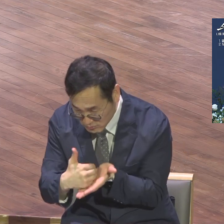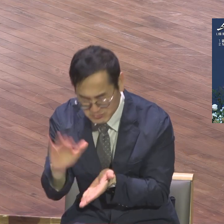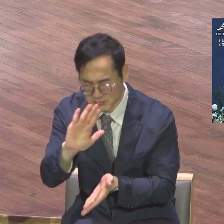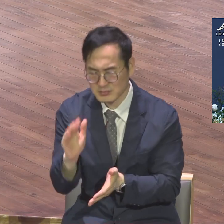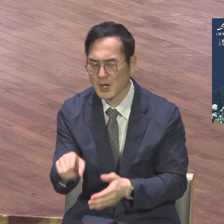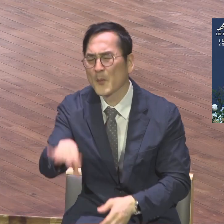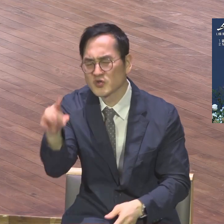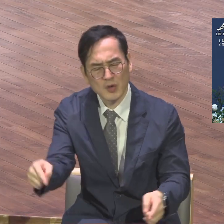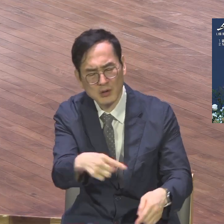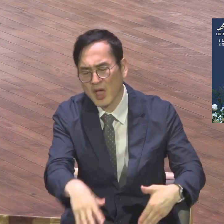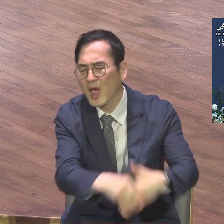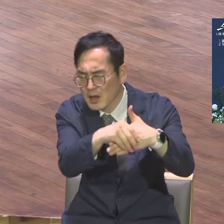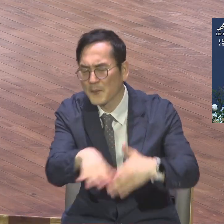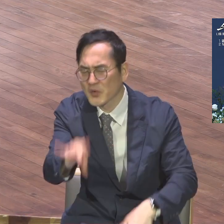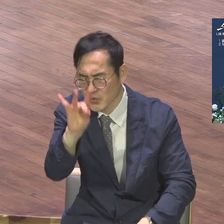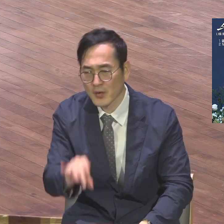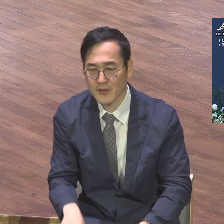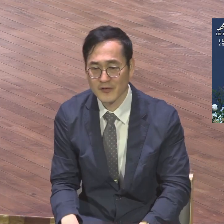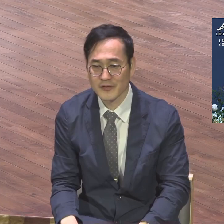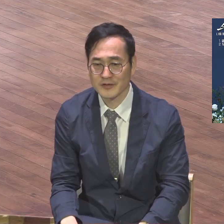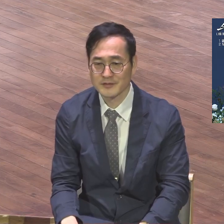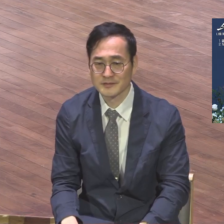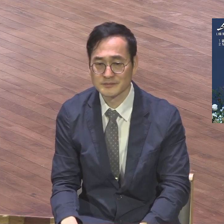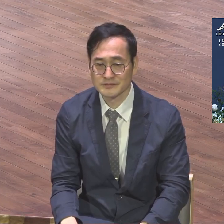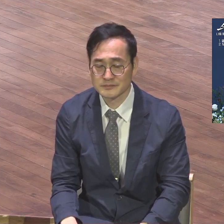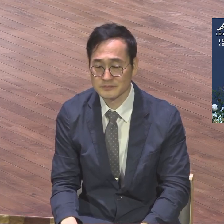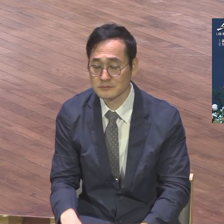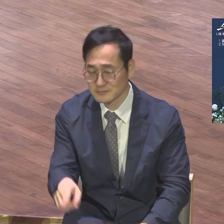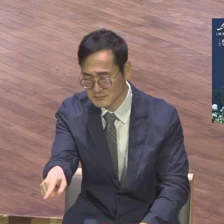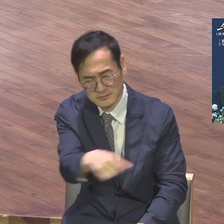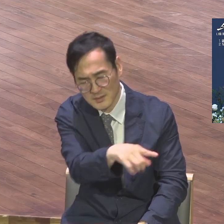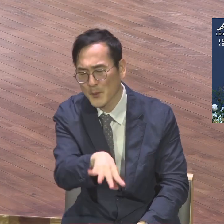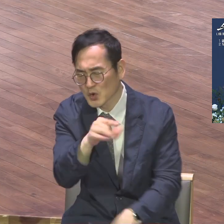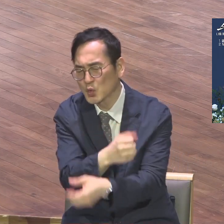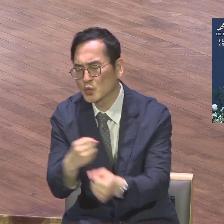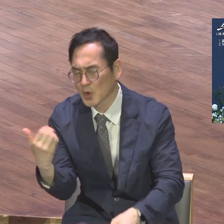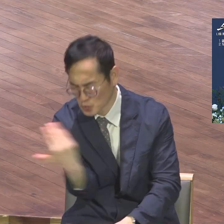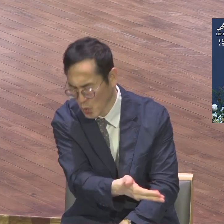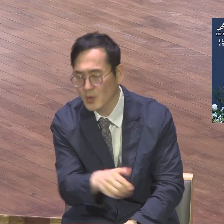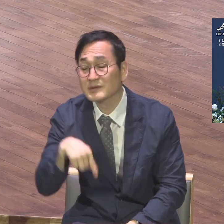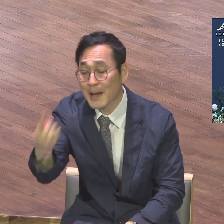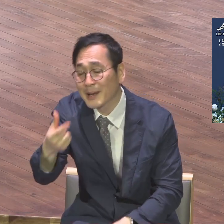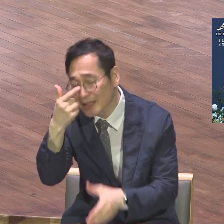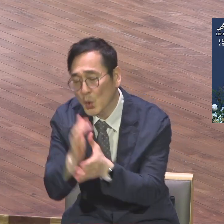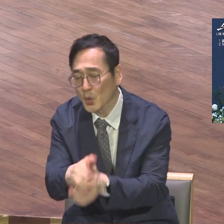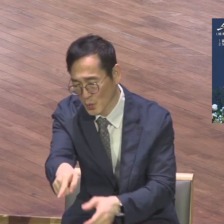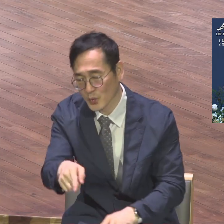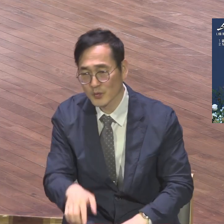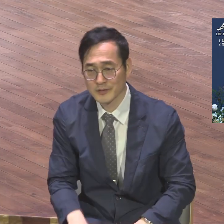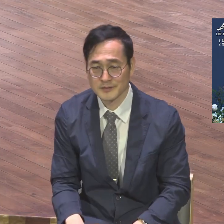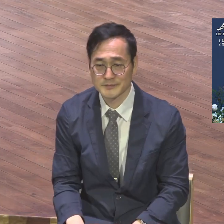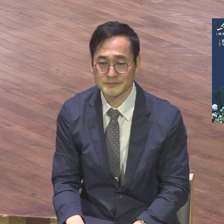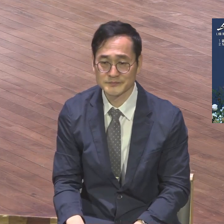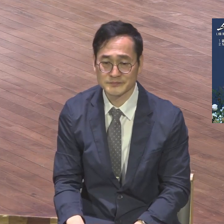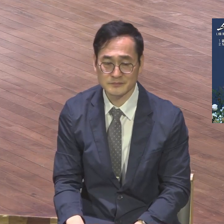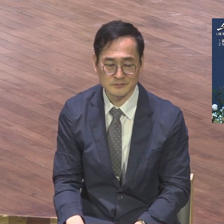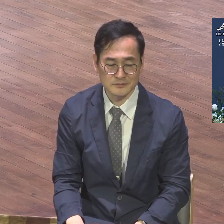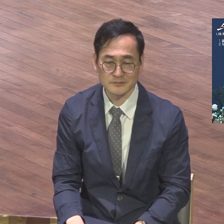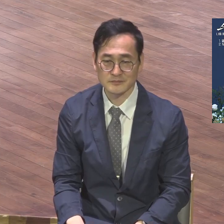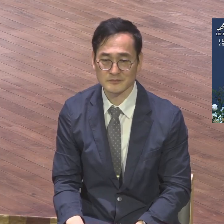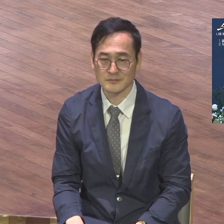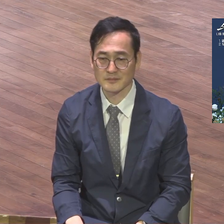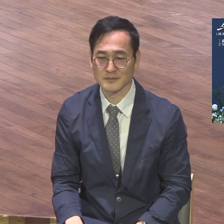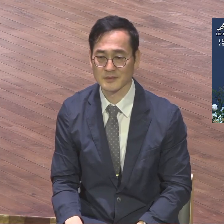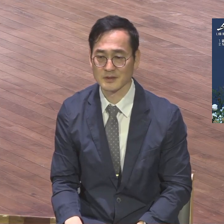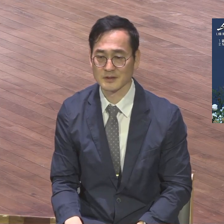예수님은요 뭐라 말씀하세요? 먼저 용서하라 그래. 용서. 당신의 양손 양발에 못을 치면서